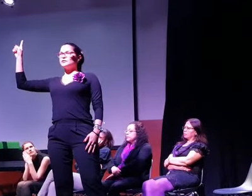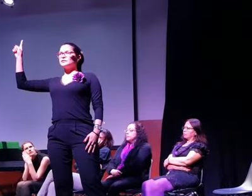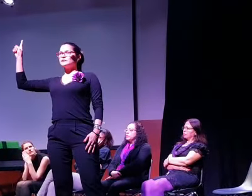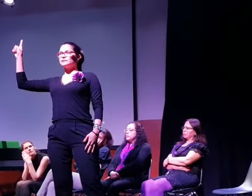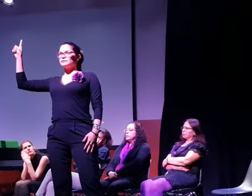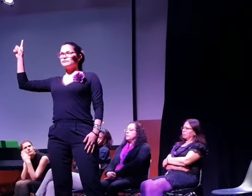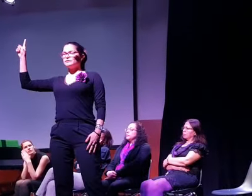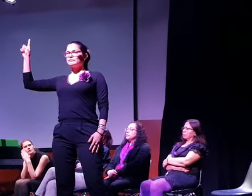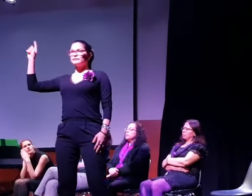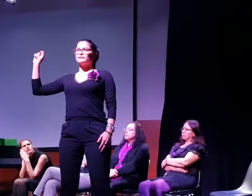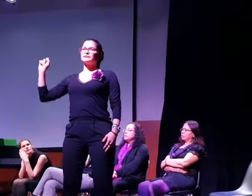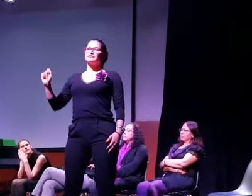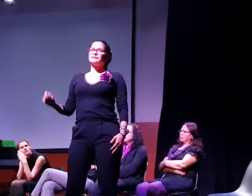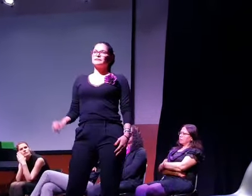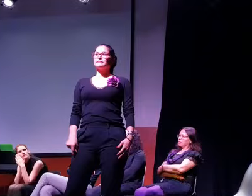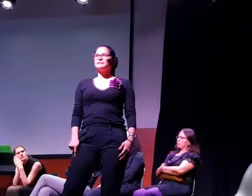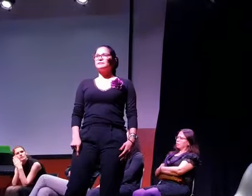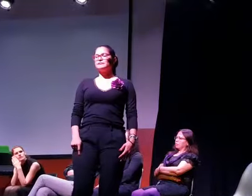no es mudo.